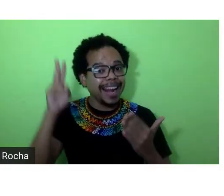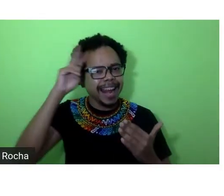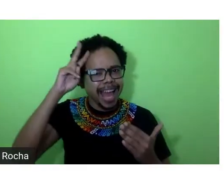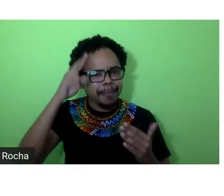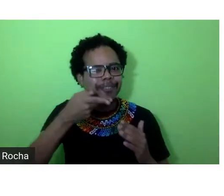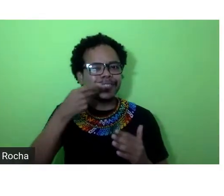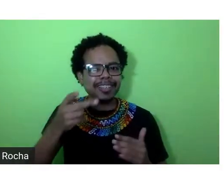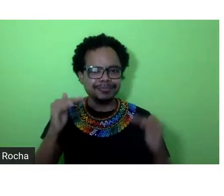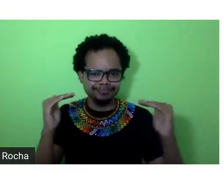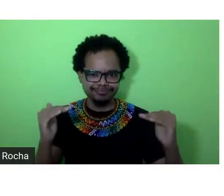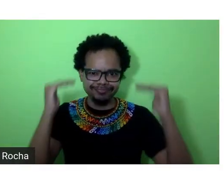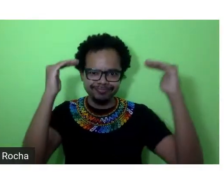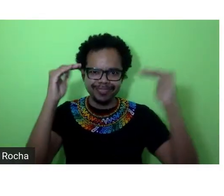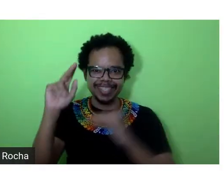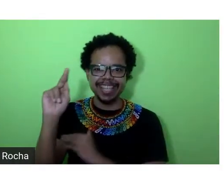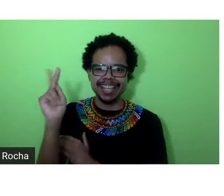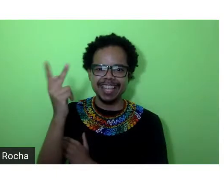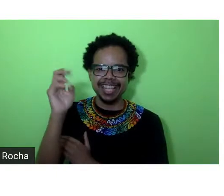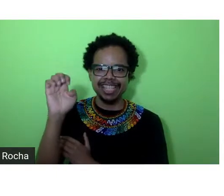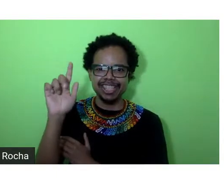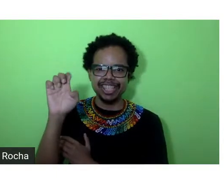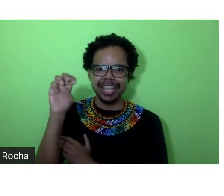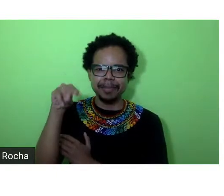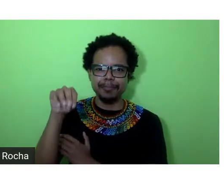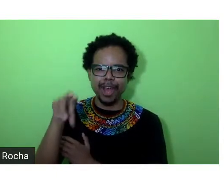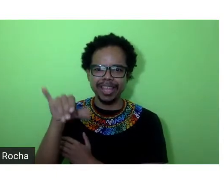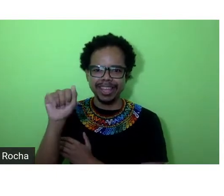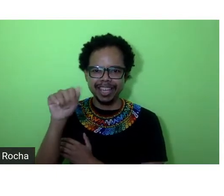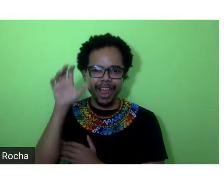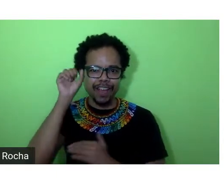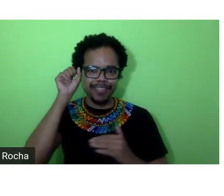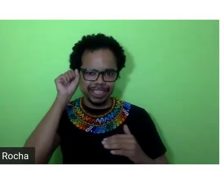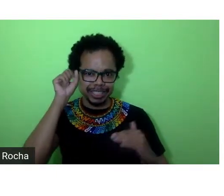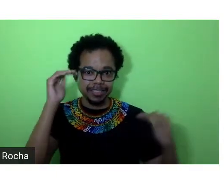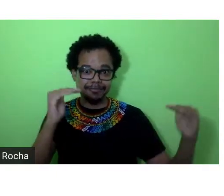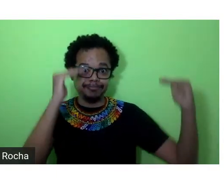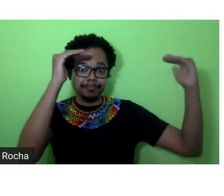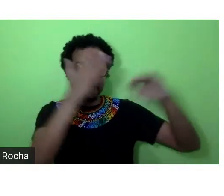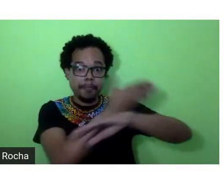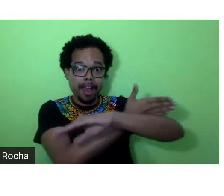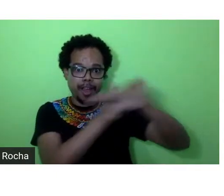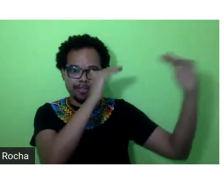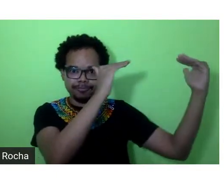E aí E lembra que eu falei sobre essas